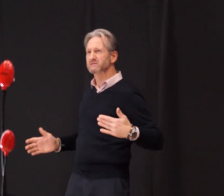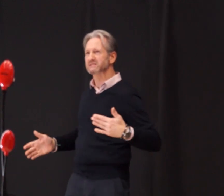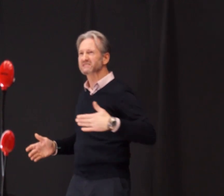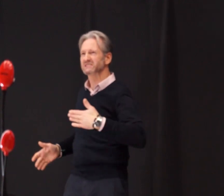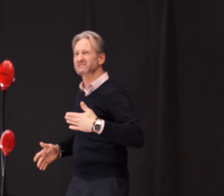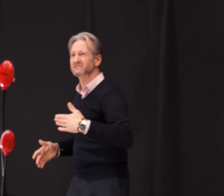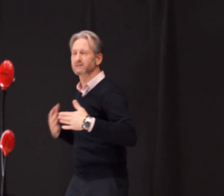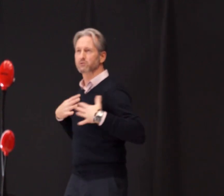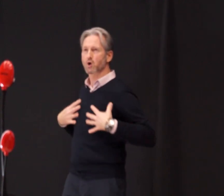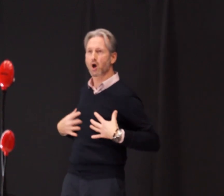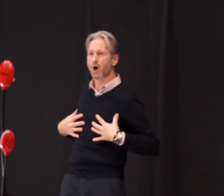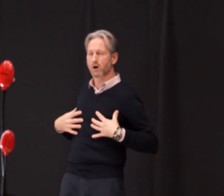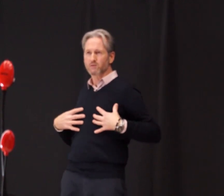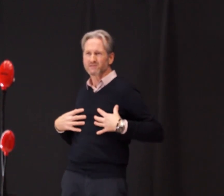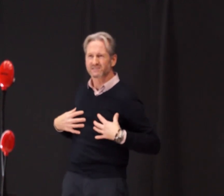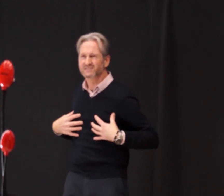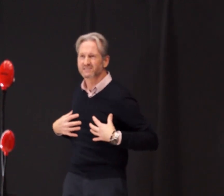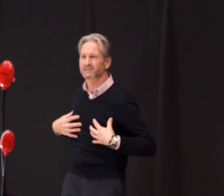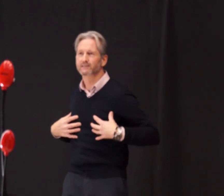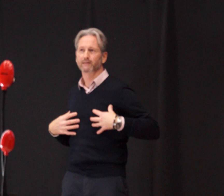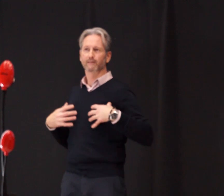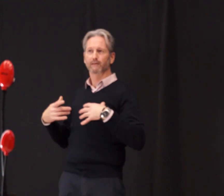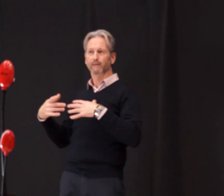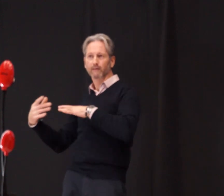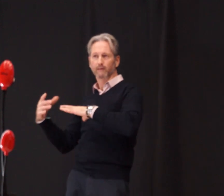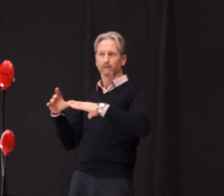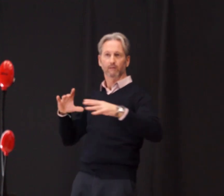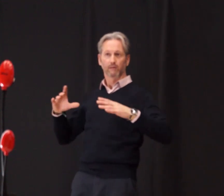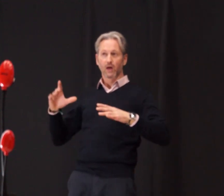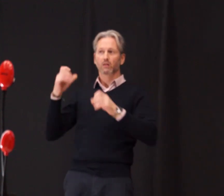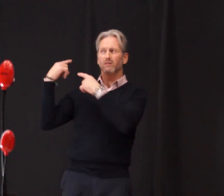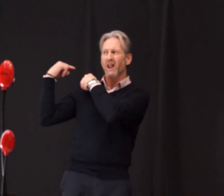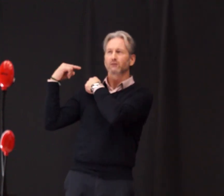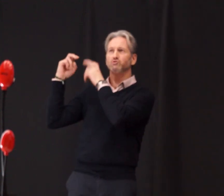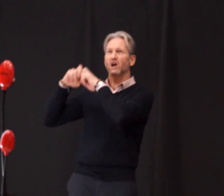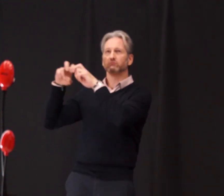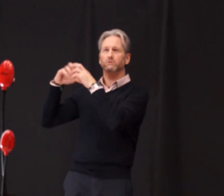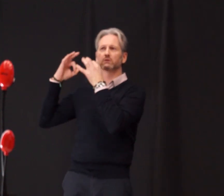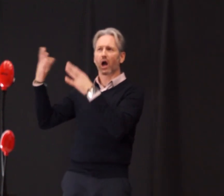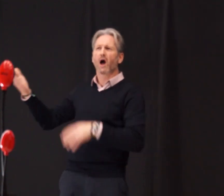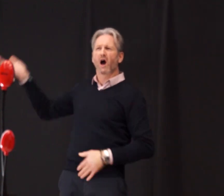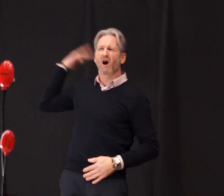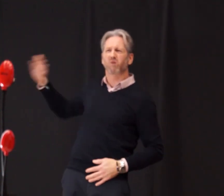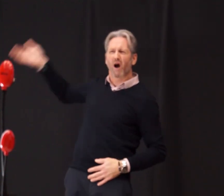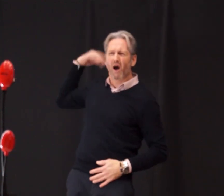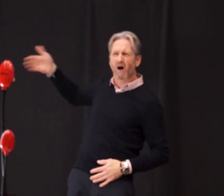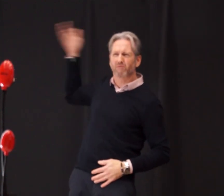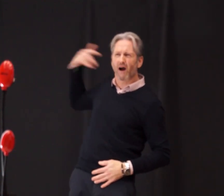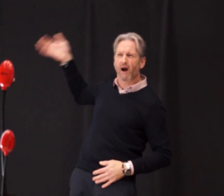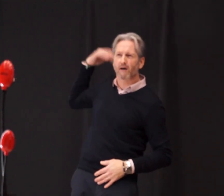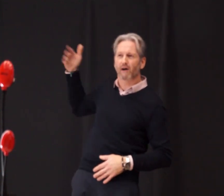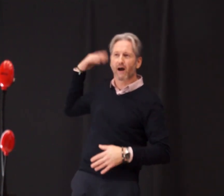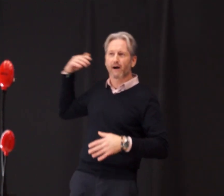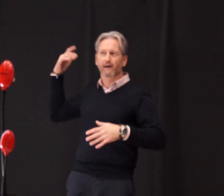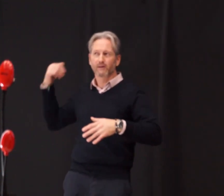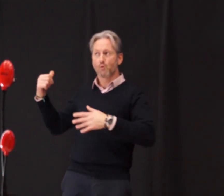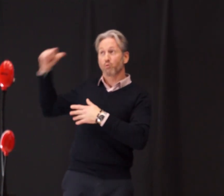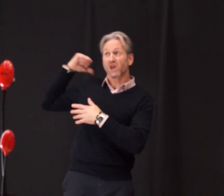fabriquer, concevoir son expression en langue. Et utiliser ses ressources linguistiques pour pouvoir les mettre